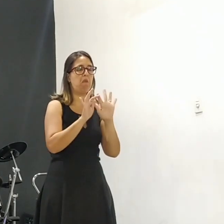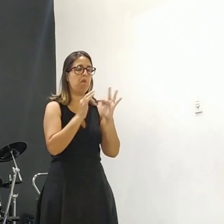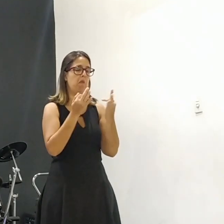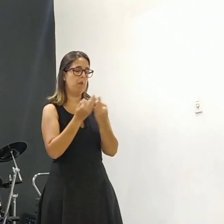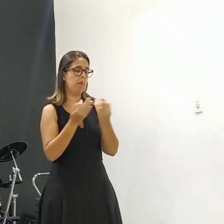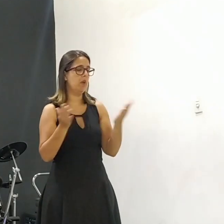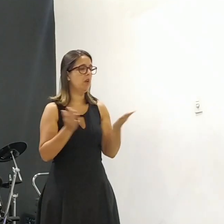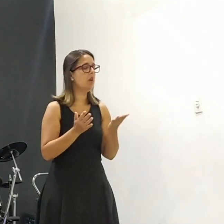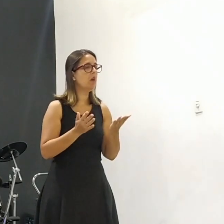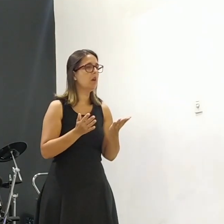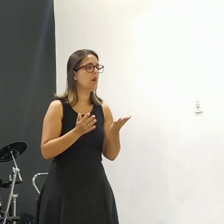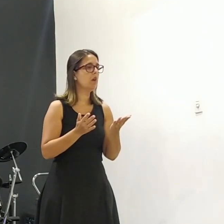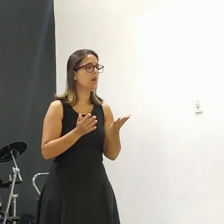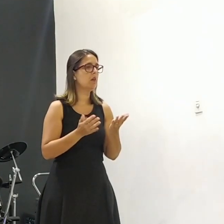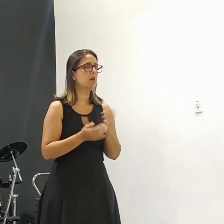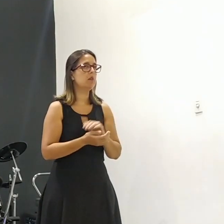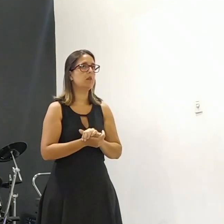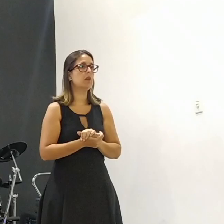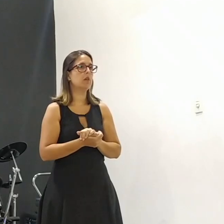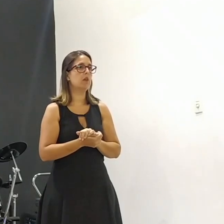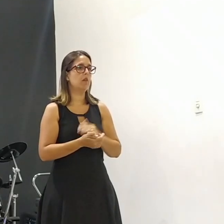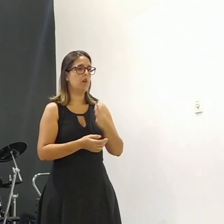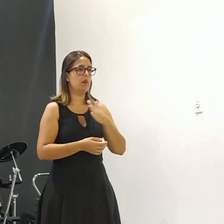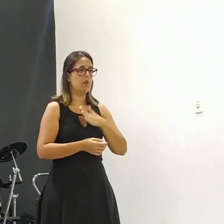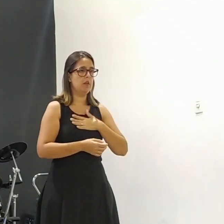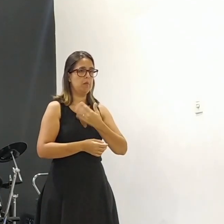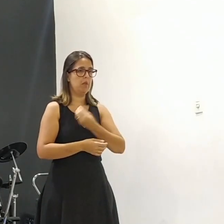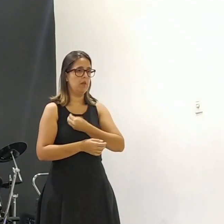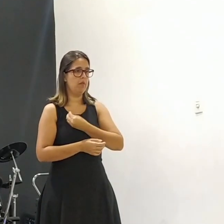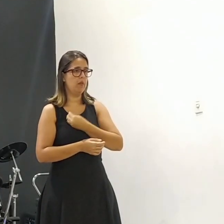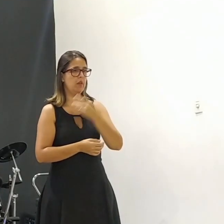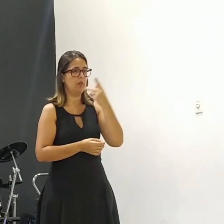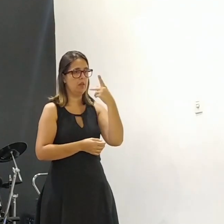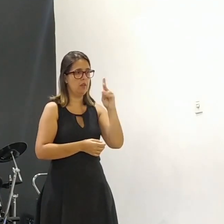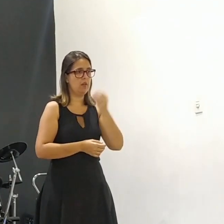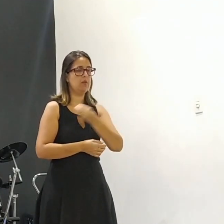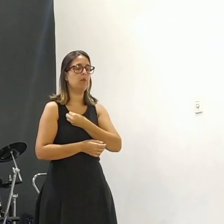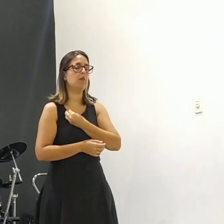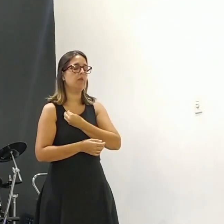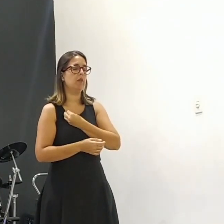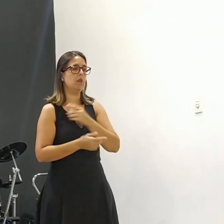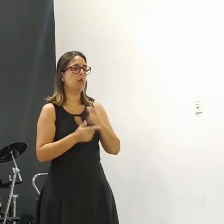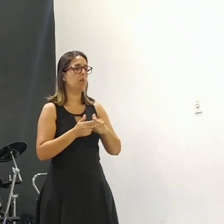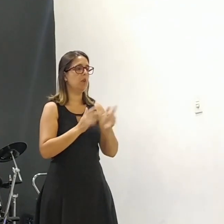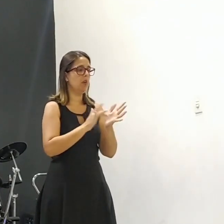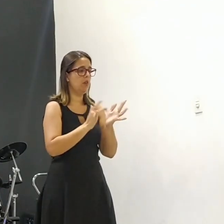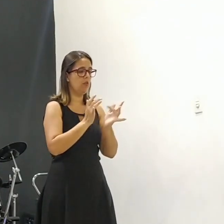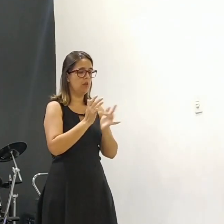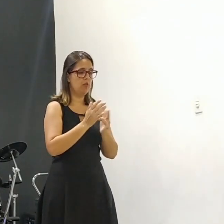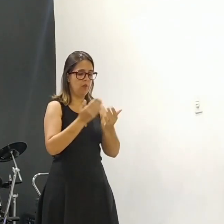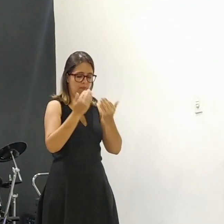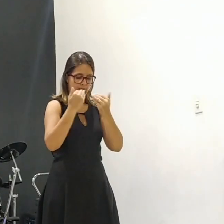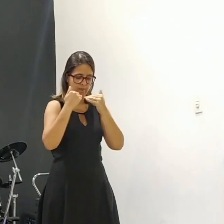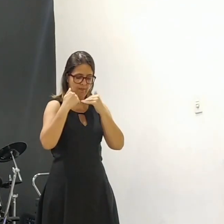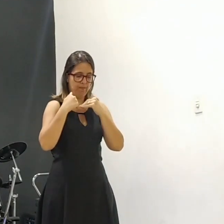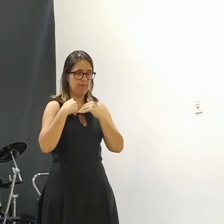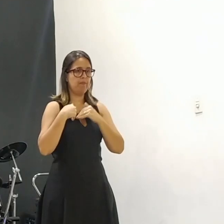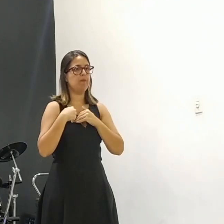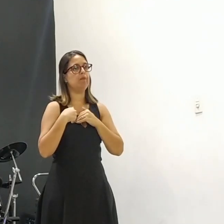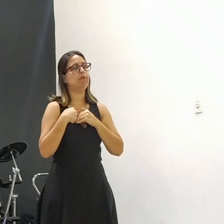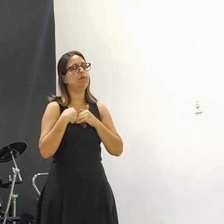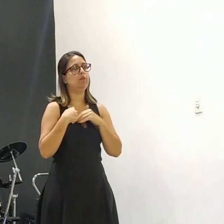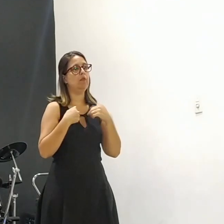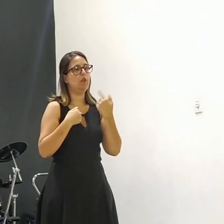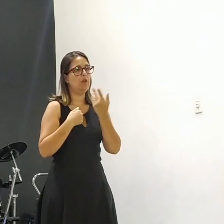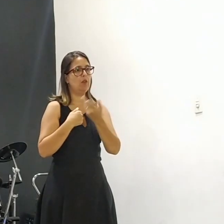alguém agora, através de mim e de você. Porque Jesus hoje, ele habita em nós. Nós